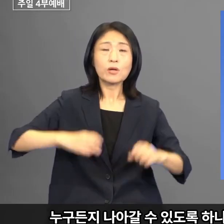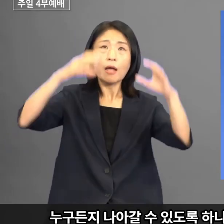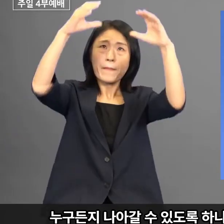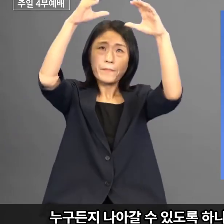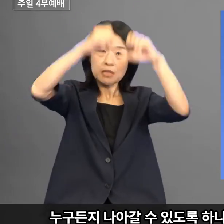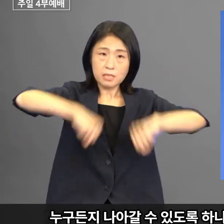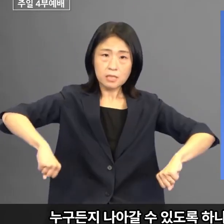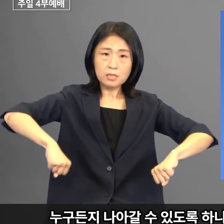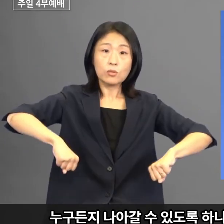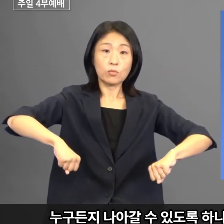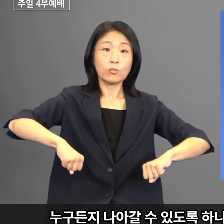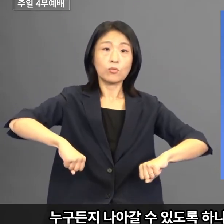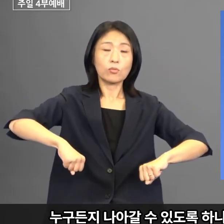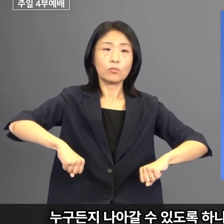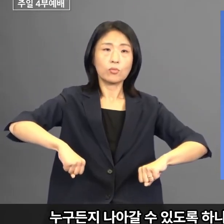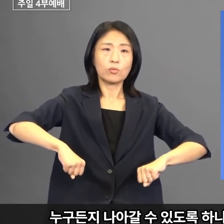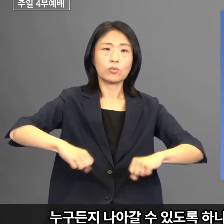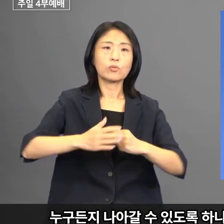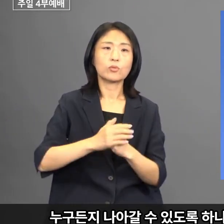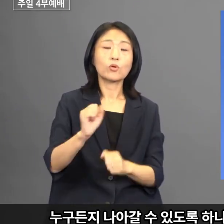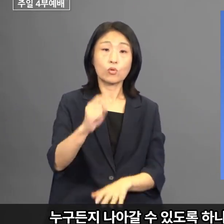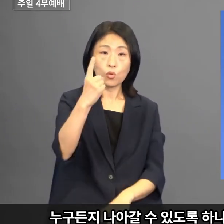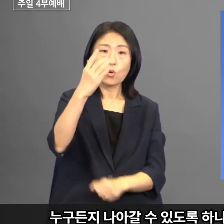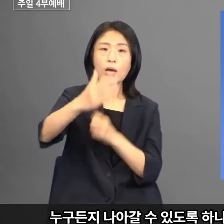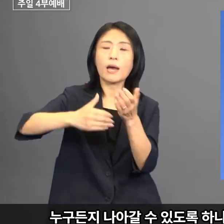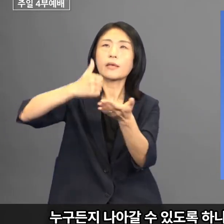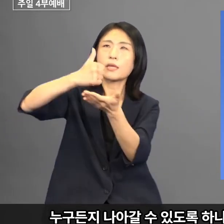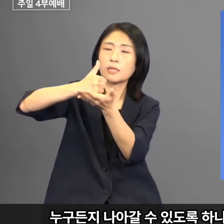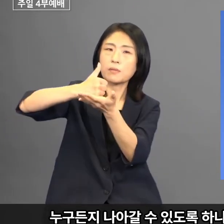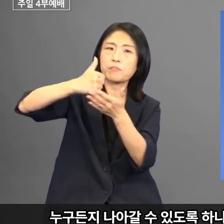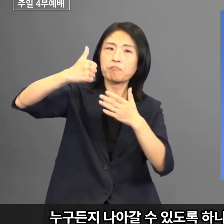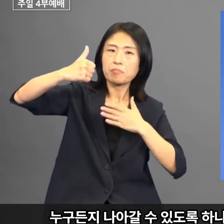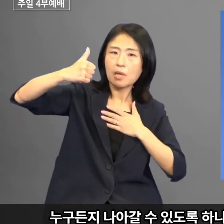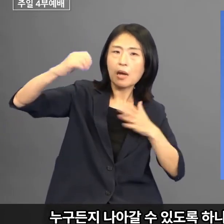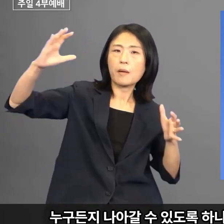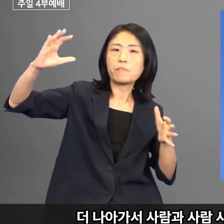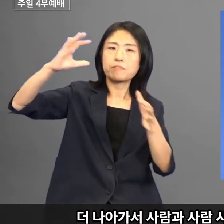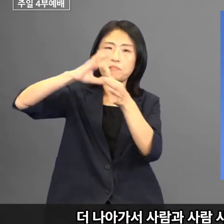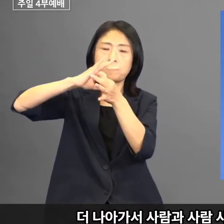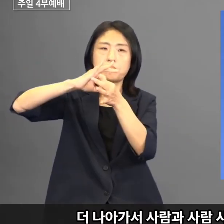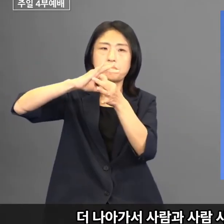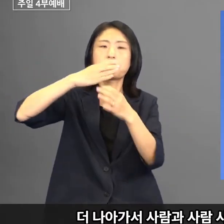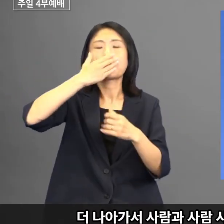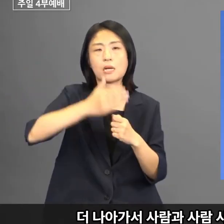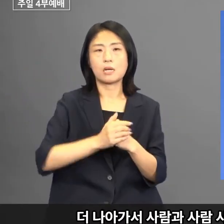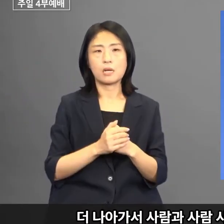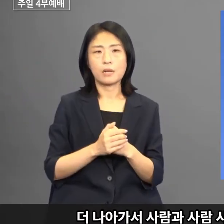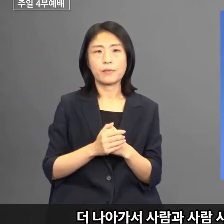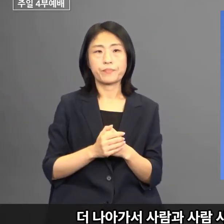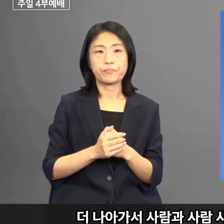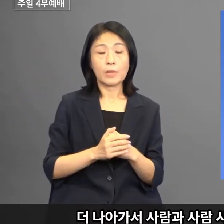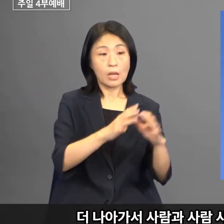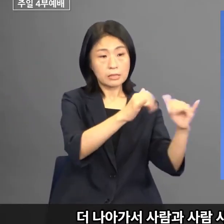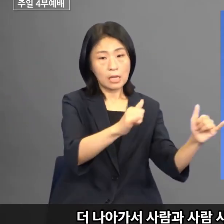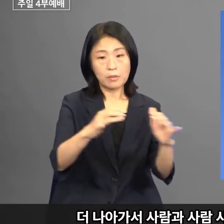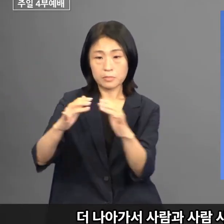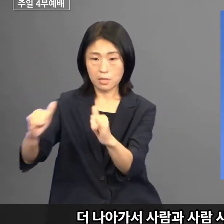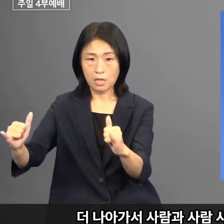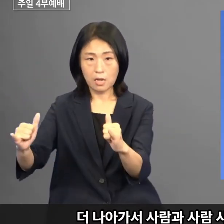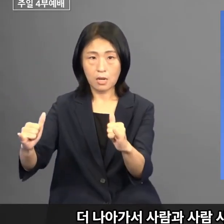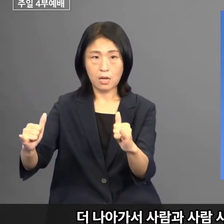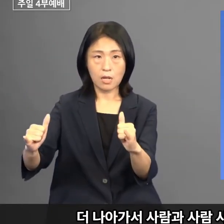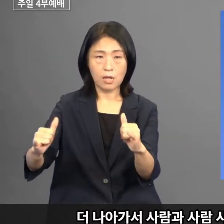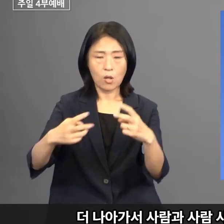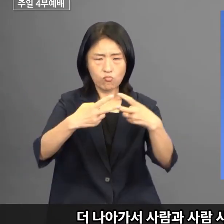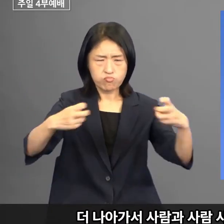통하여 누구든지 나아갈 수 있도록 하나님과 우리 사이가 열리게 되었어요. 더 나아가서 사람과 사람 사이에